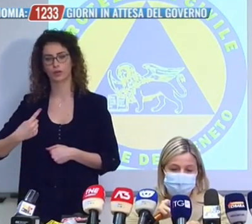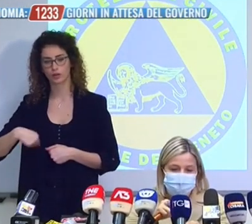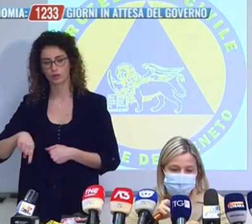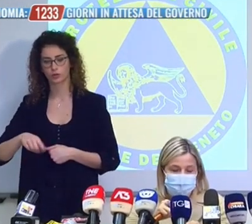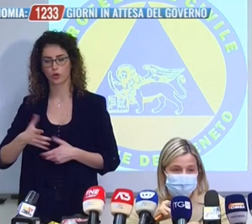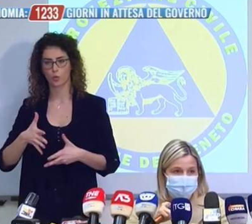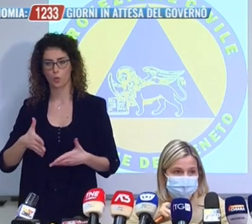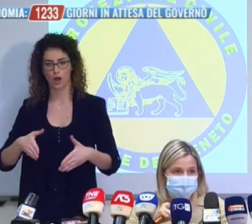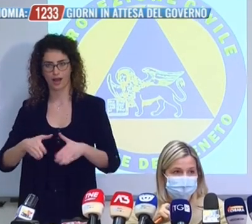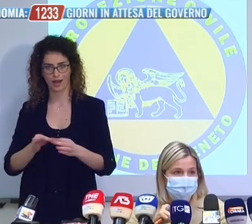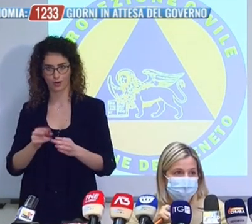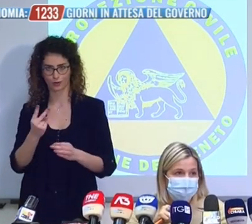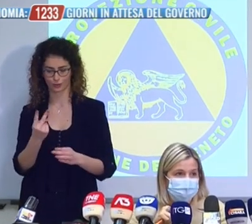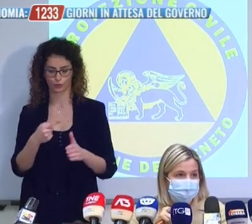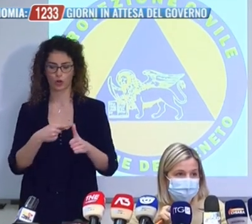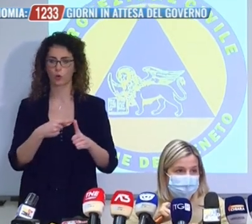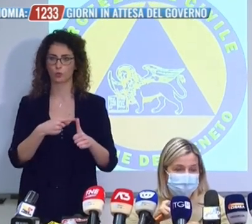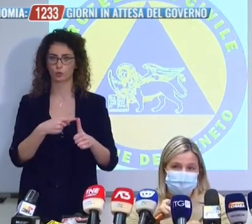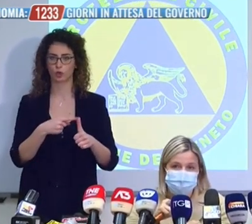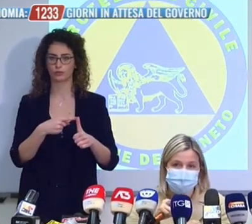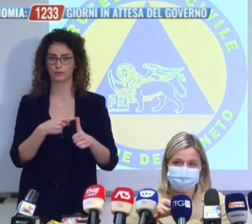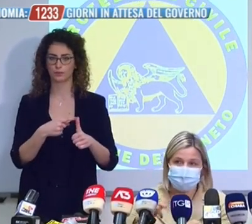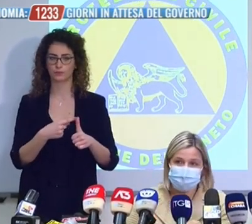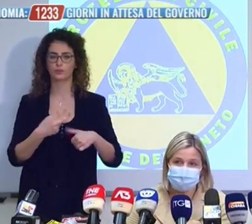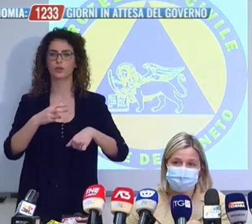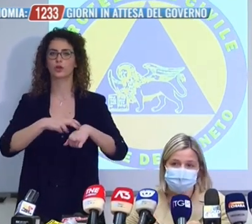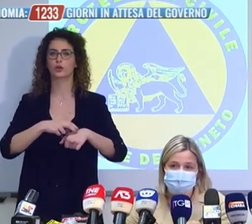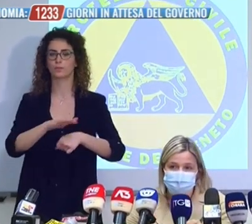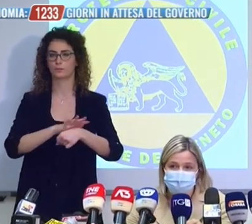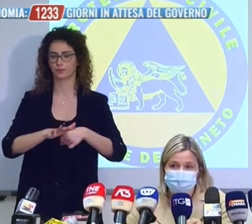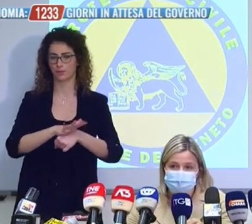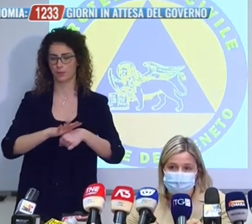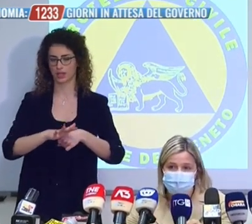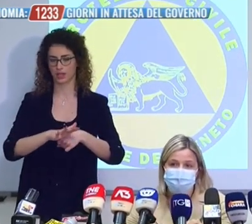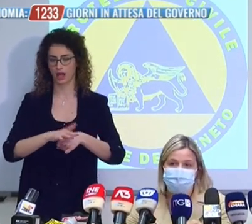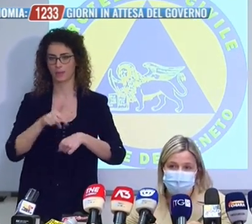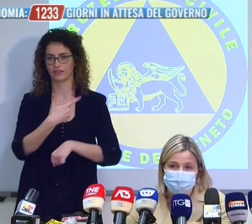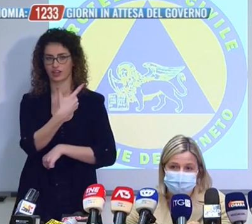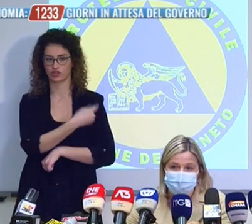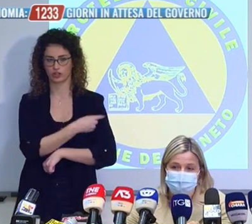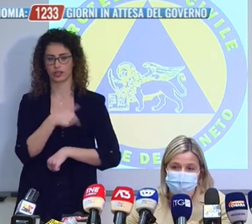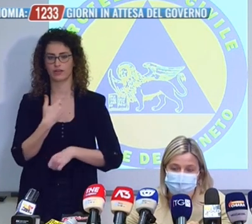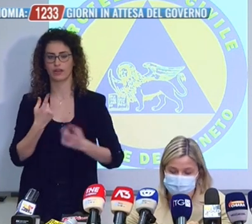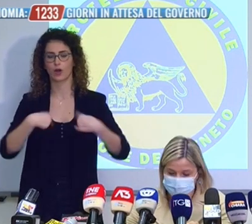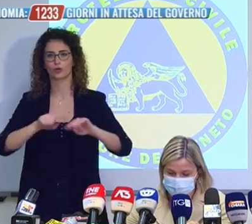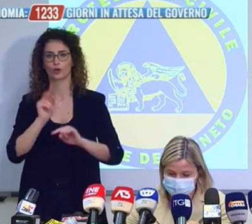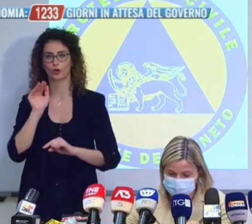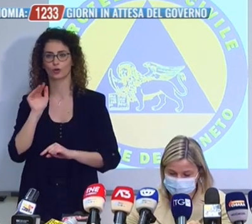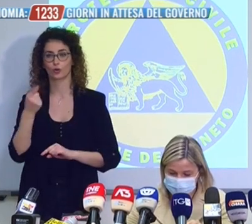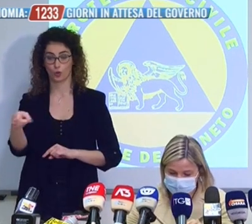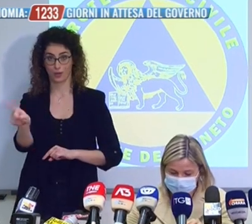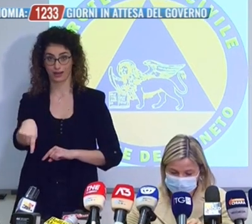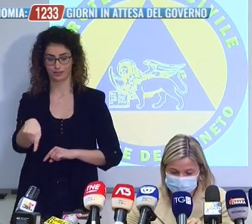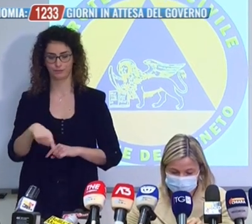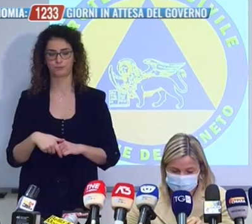stiamo andando a chiudere due accordi. Uno è quello con i medici di medicina generale per le vaccinazioni. Abbiamo l'incontro domani, dopo tutta una serie